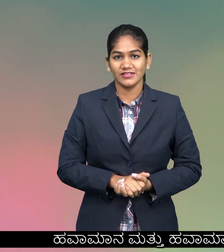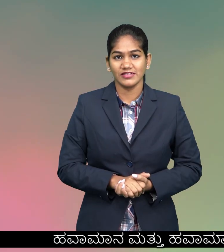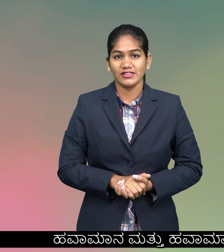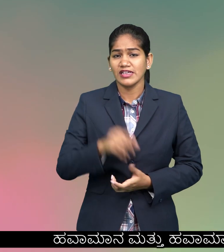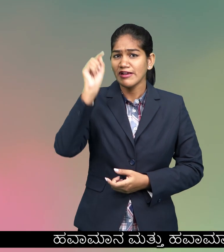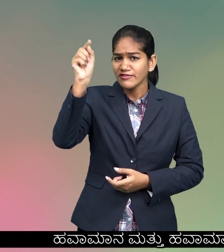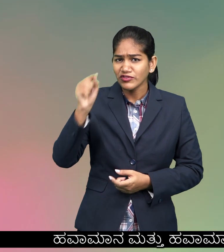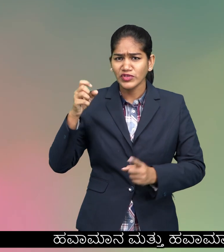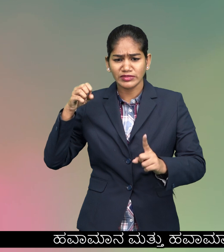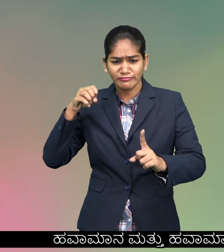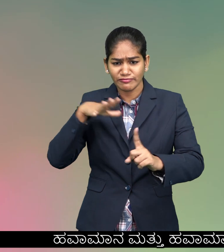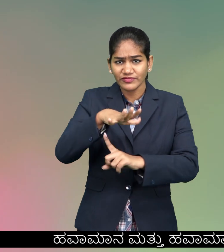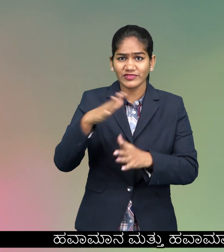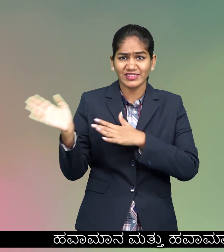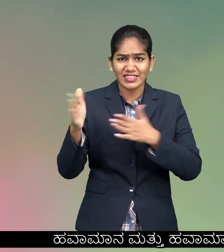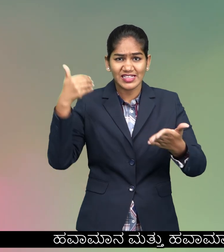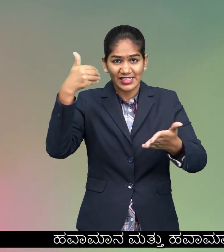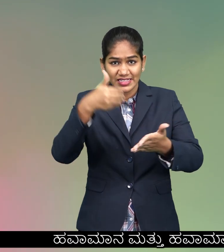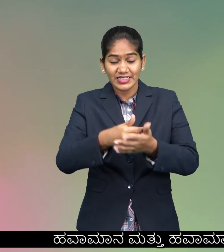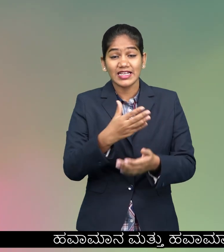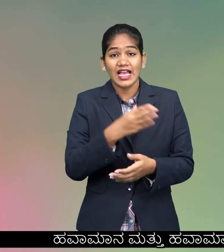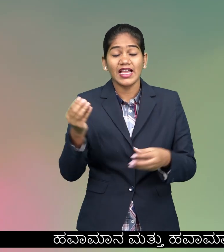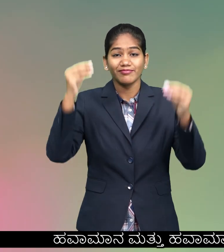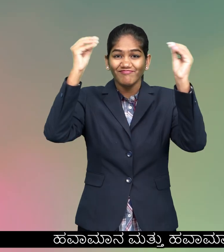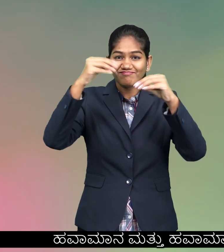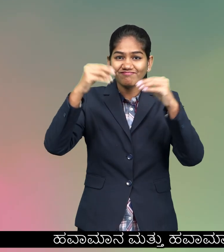ಹವಾಮಾನ ಮತ್ತು ಹವಾಮಾನದ ಮೇಲೆ ಪ್ರಭಾವ ಬೀರುವ ಅಂಶಗಳು.